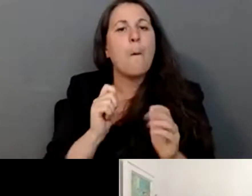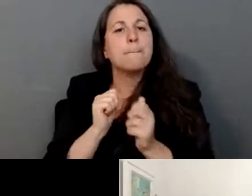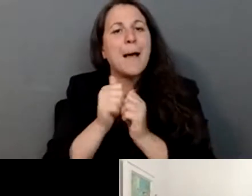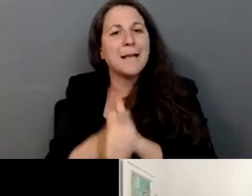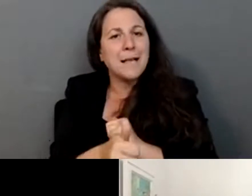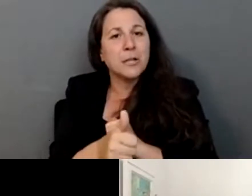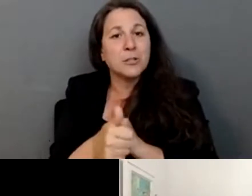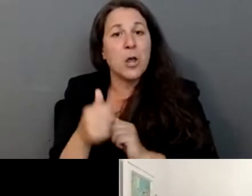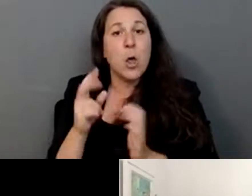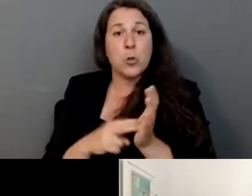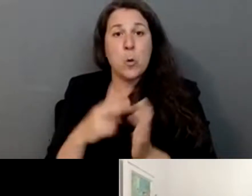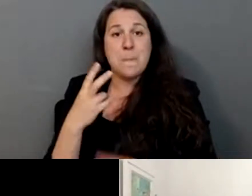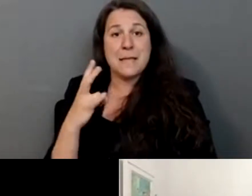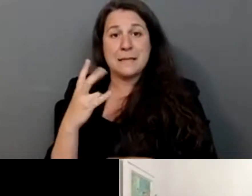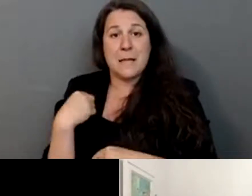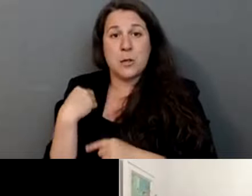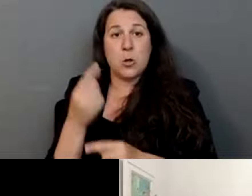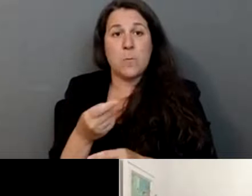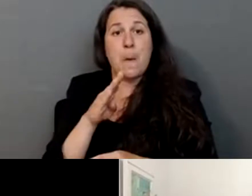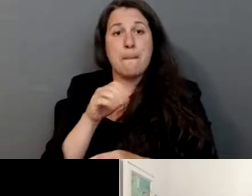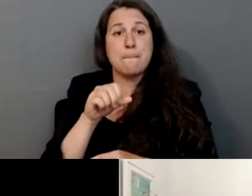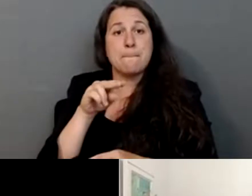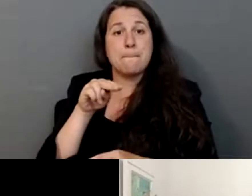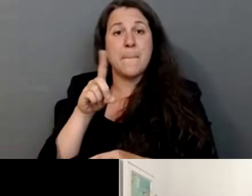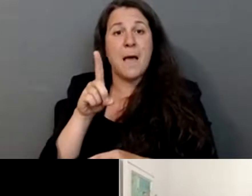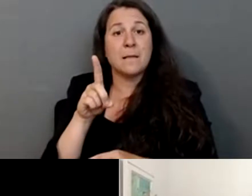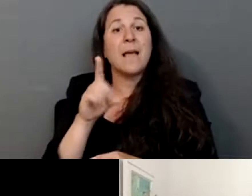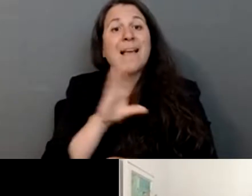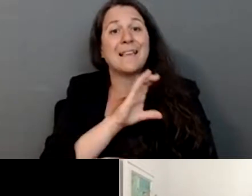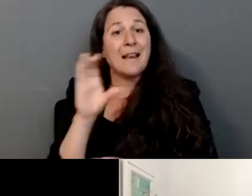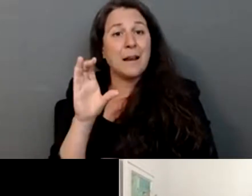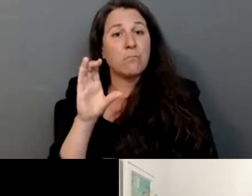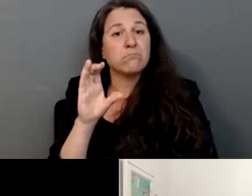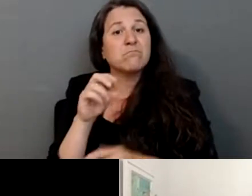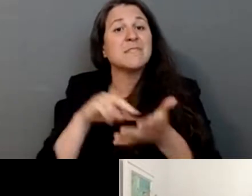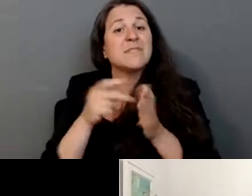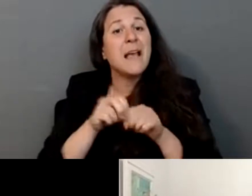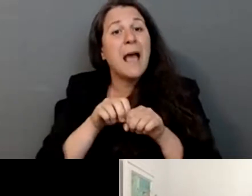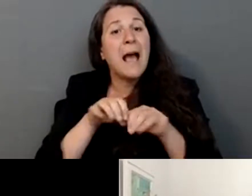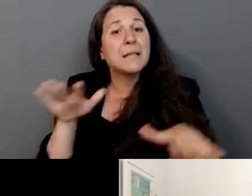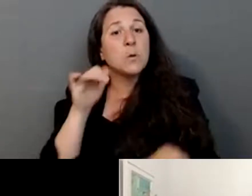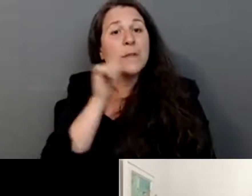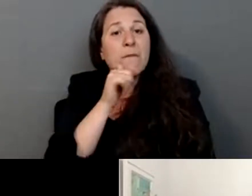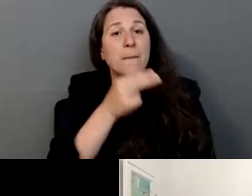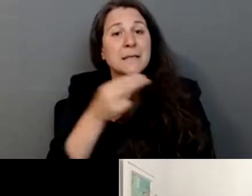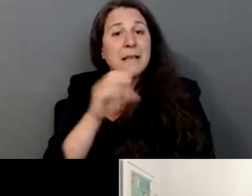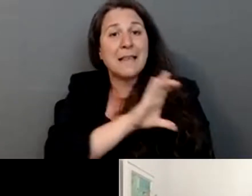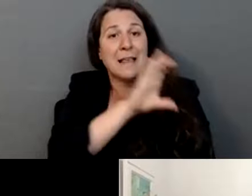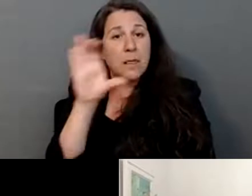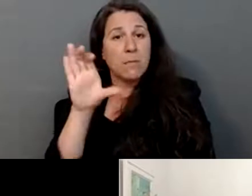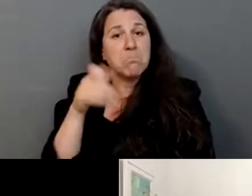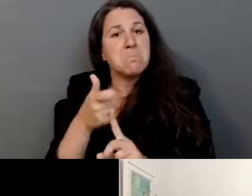2017 à Down Canada, qui est le réseau d'action des femmes handicapées du Canada, où elle est directrice des opérations. Cette